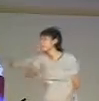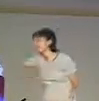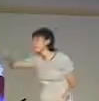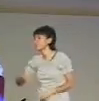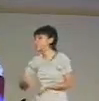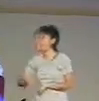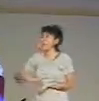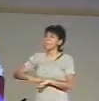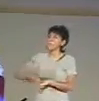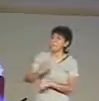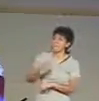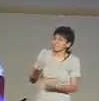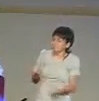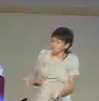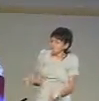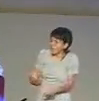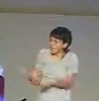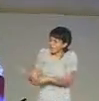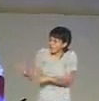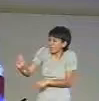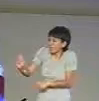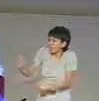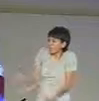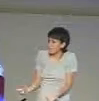vivíamos todos en otro país